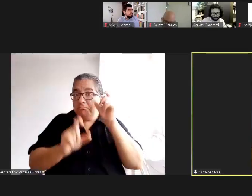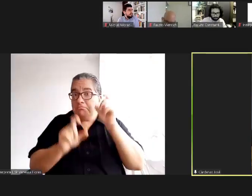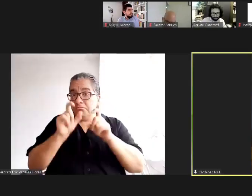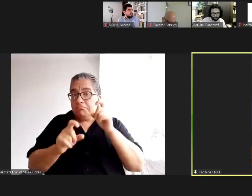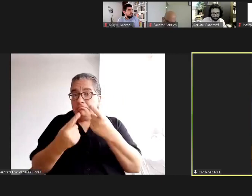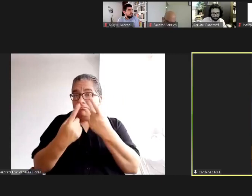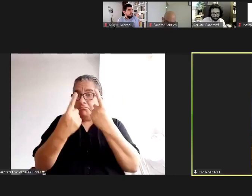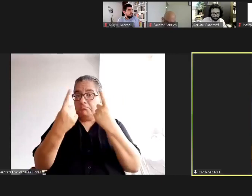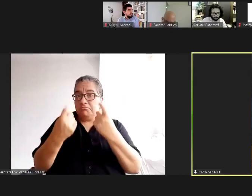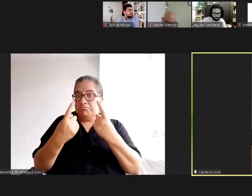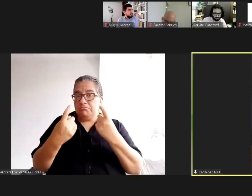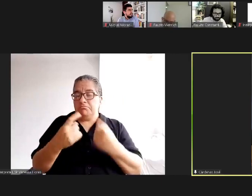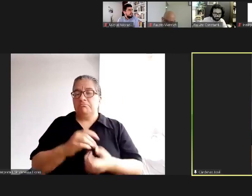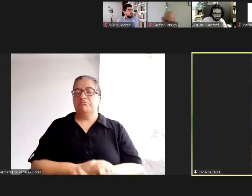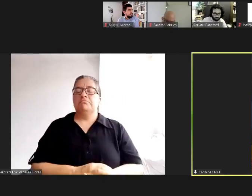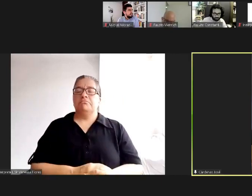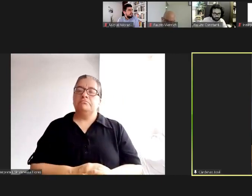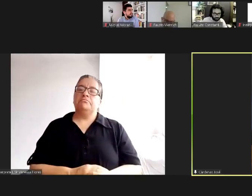preguntan